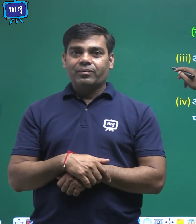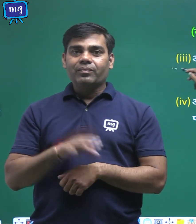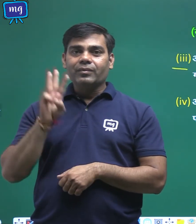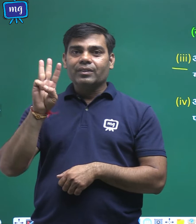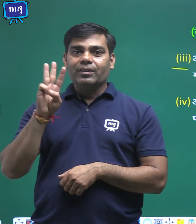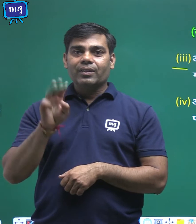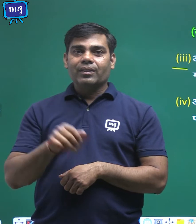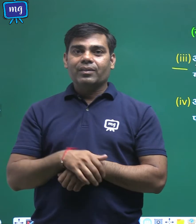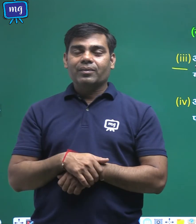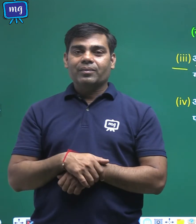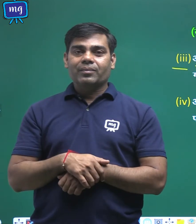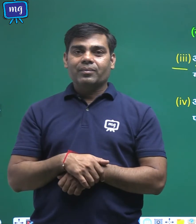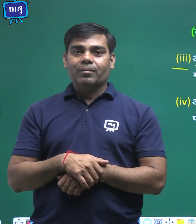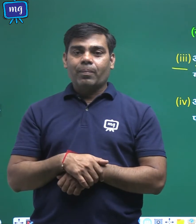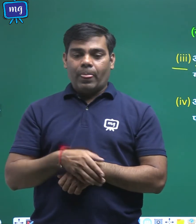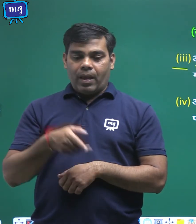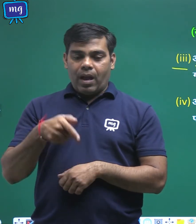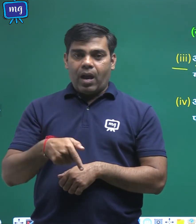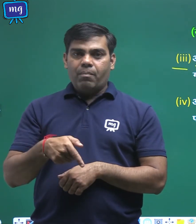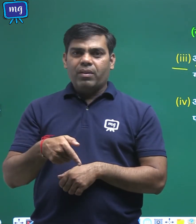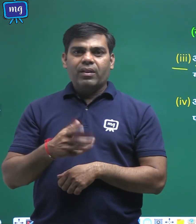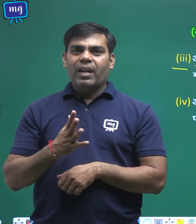तीसरा है अब न